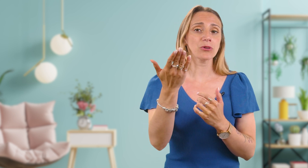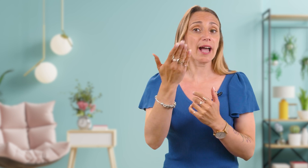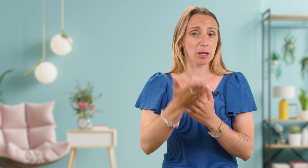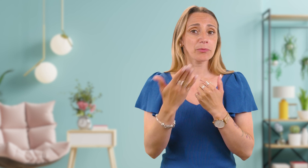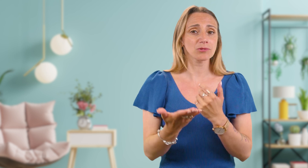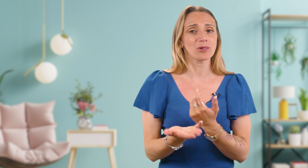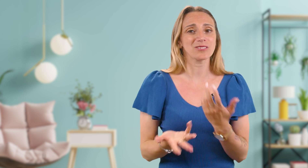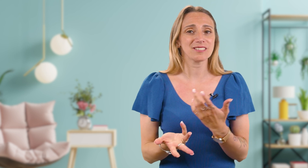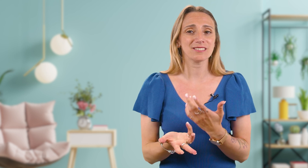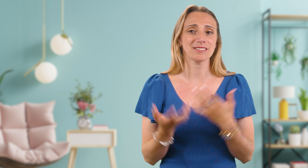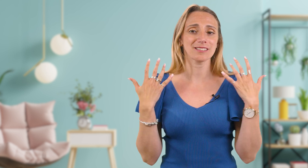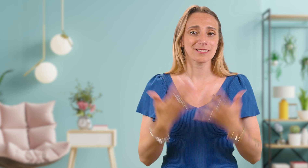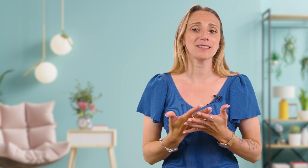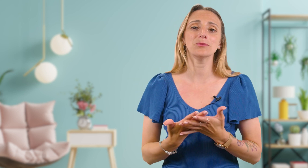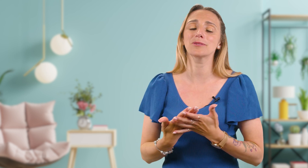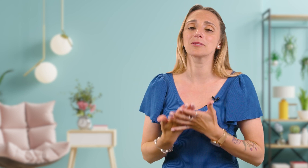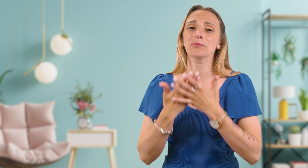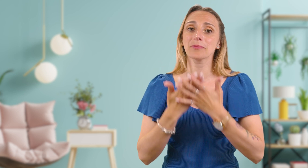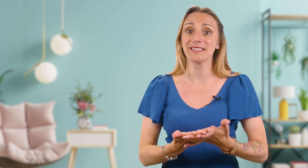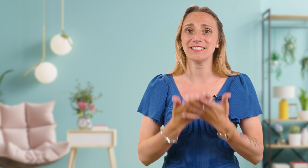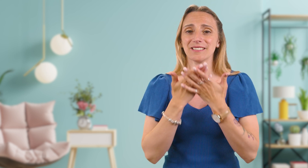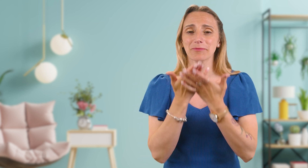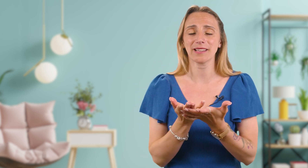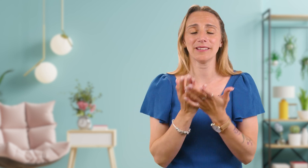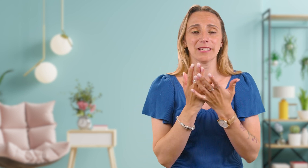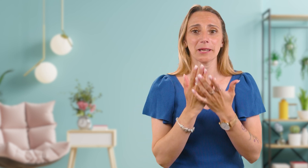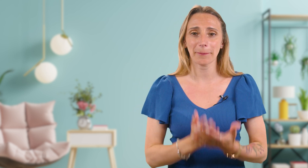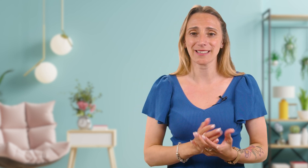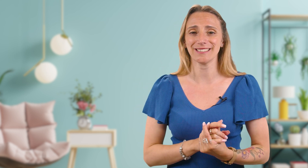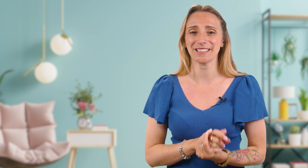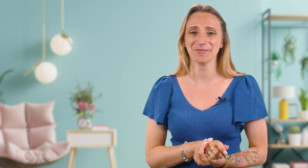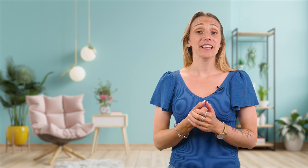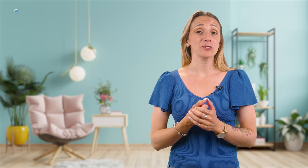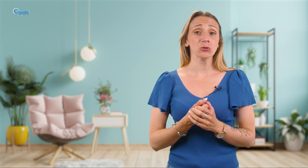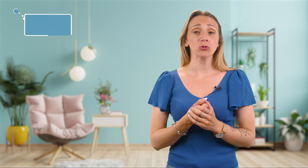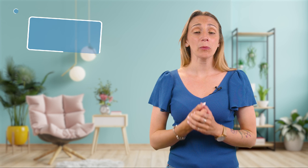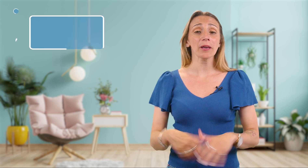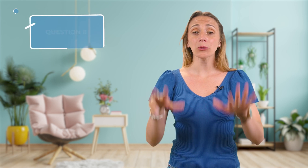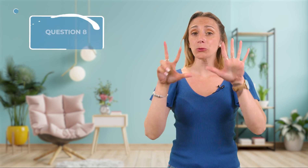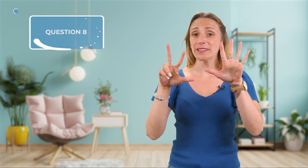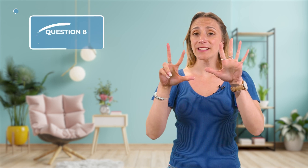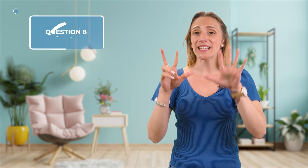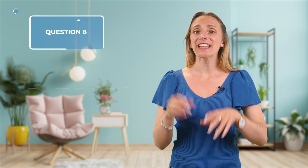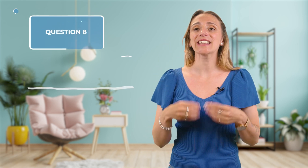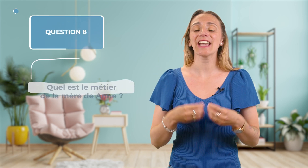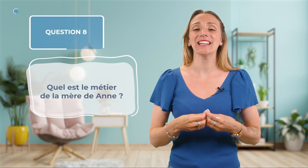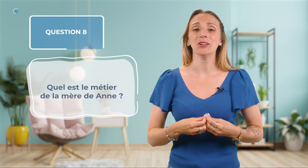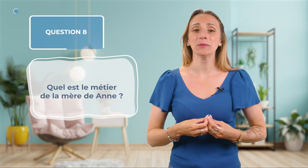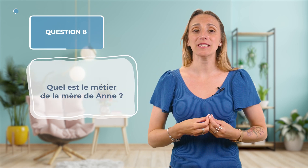à répondre en langue des signes. C'est le but. Pratiquez, pratiquez, pratiquez. Question numéro 8. Quel est le